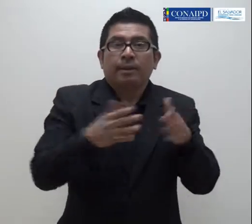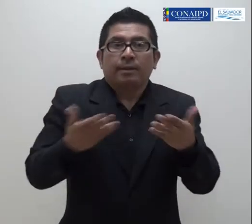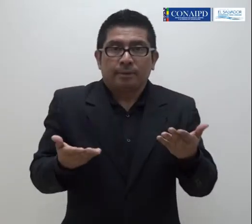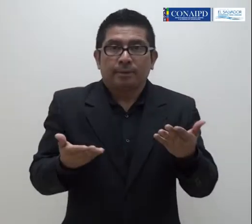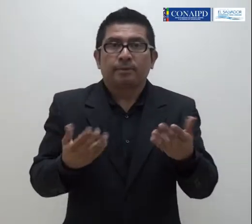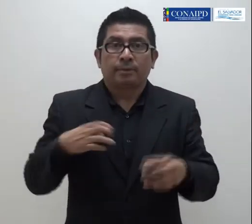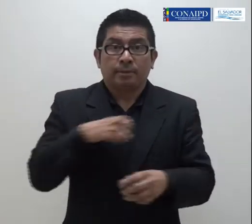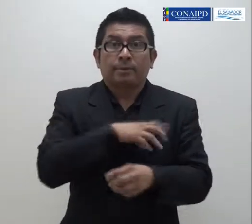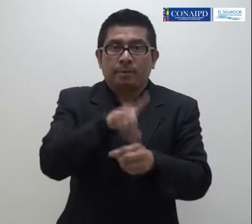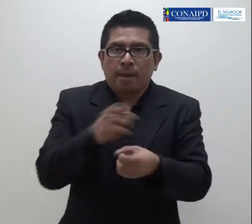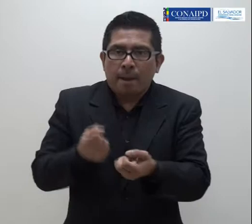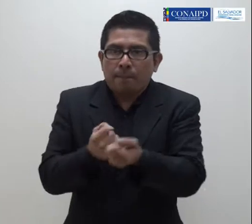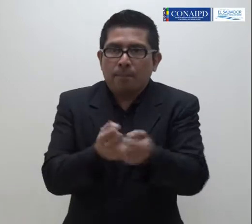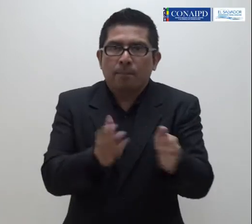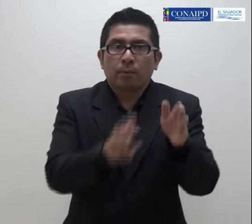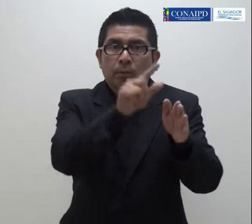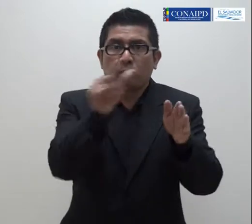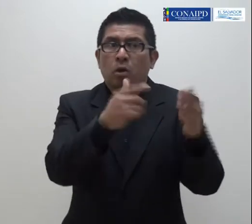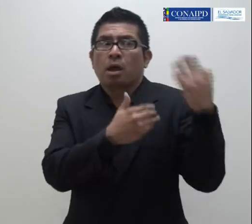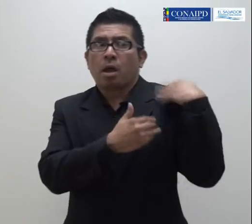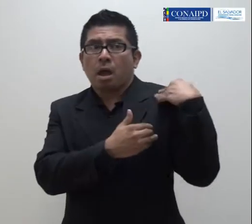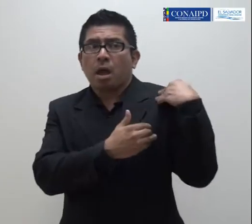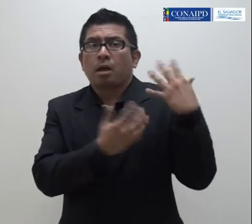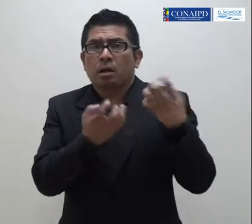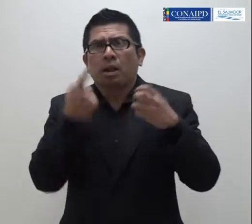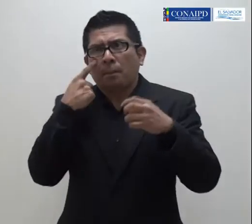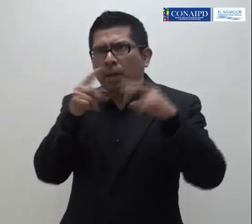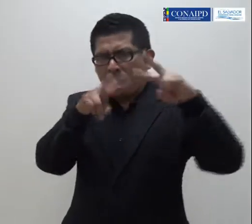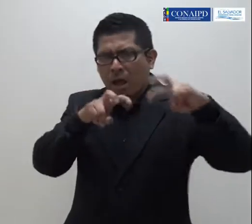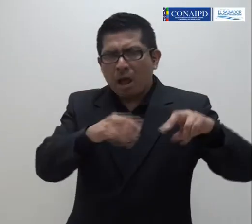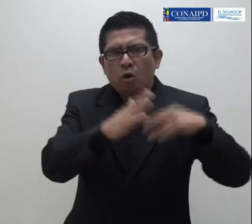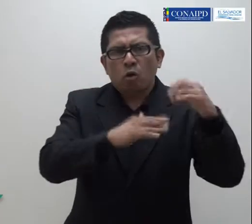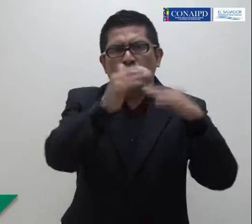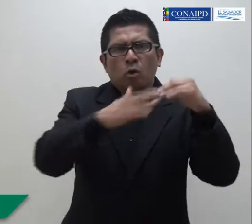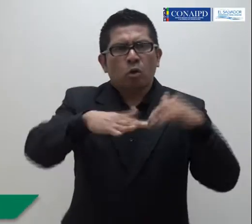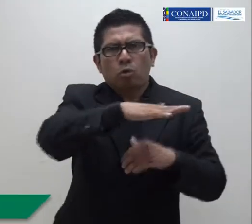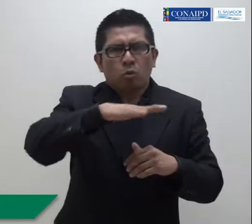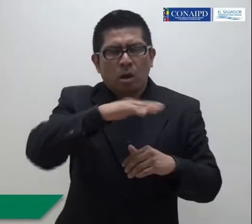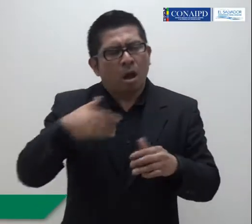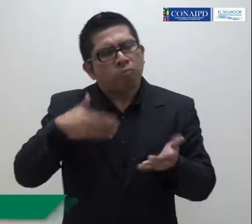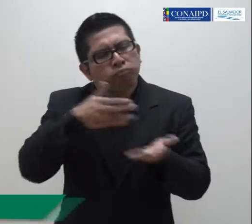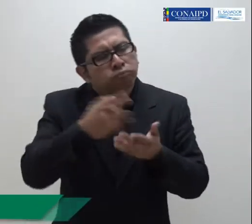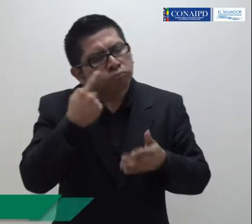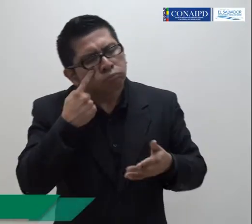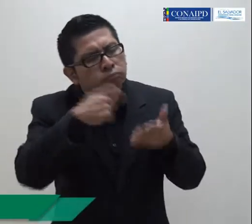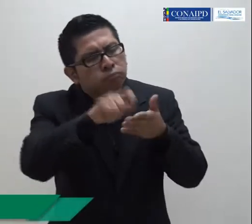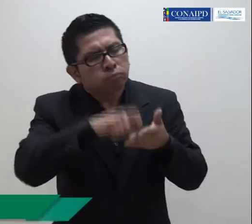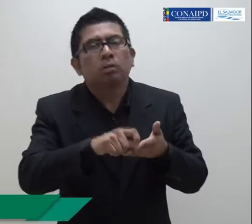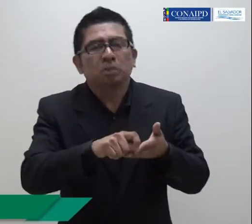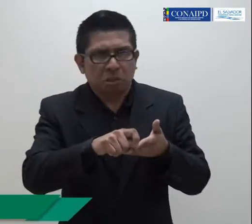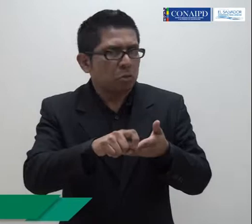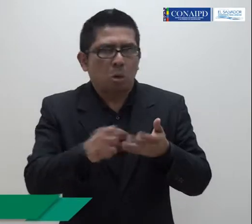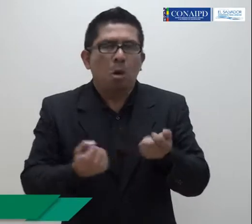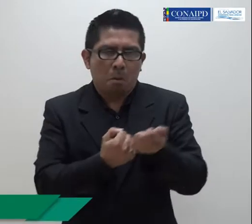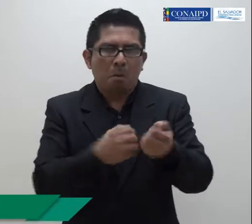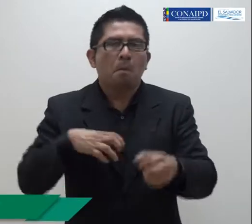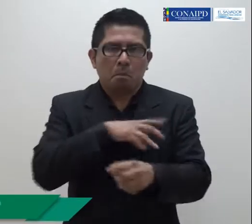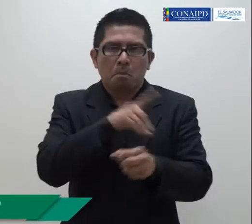apoya a entidades que solicitan la inspección de obras en las que es necesario aplicar este documento legal. Con ello, se busca que los